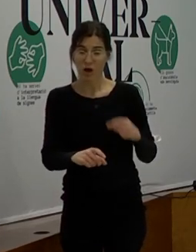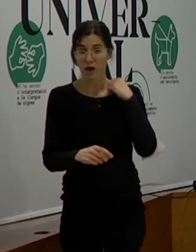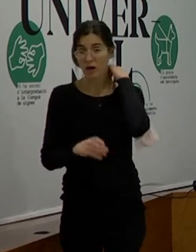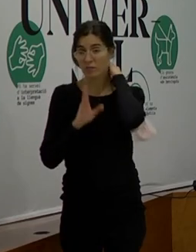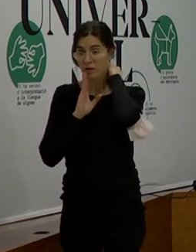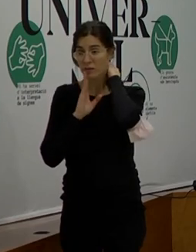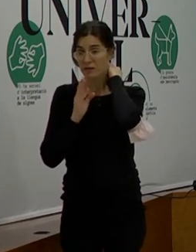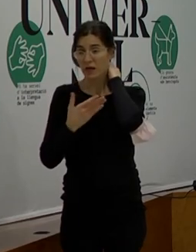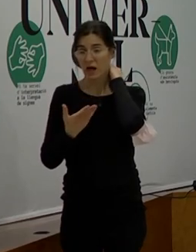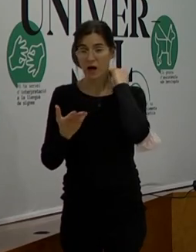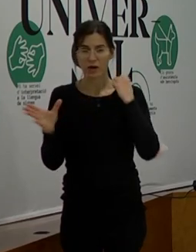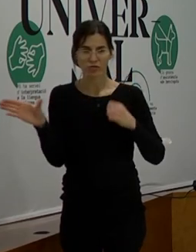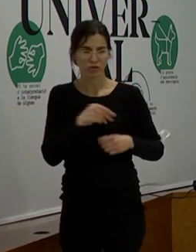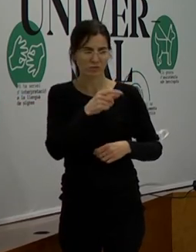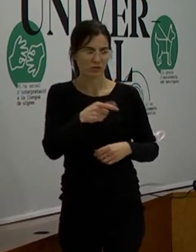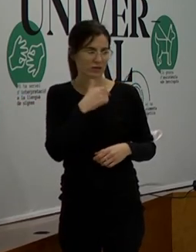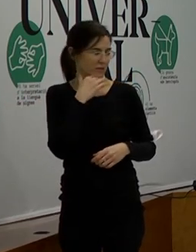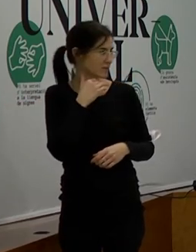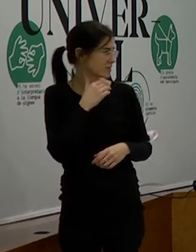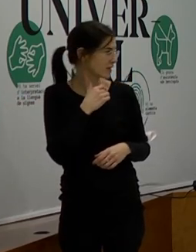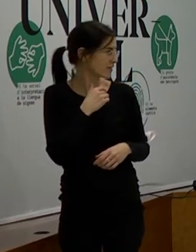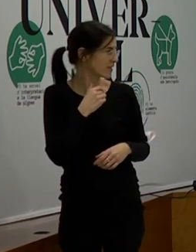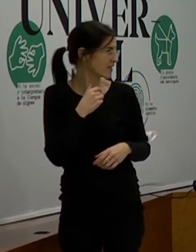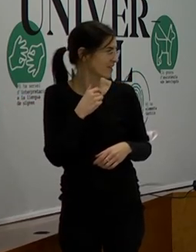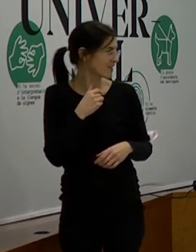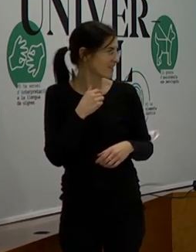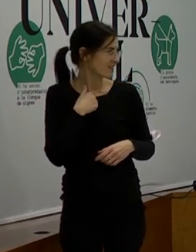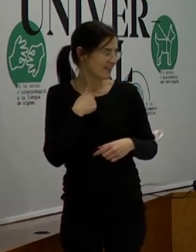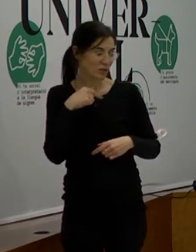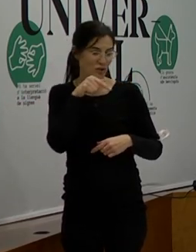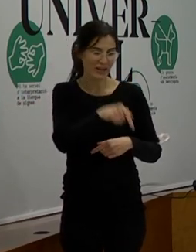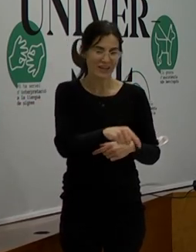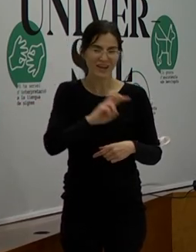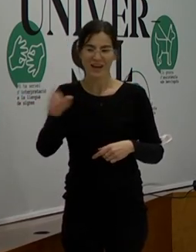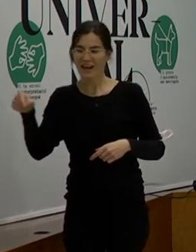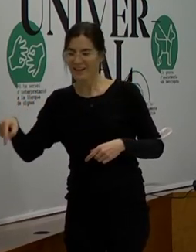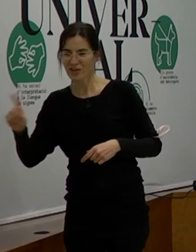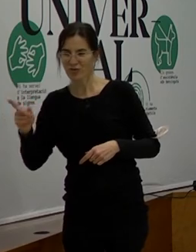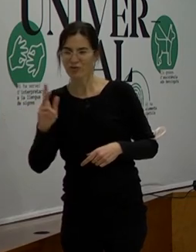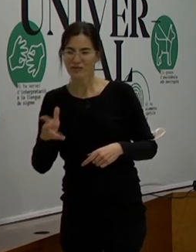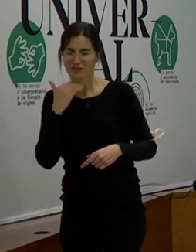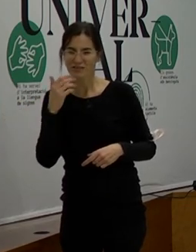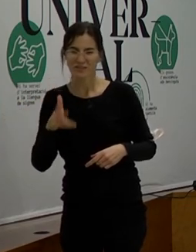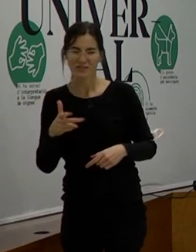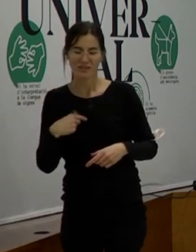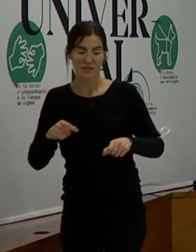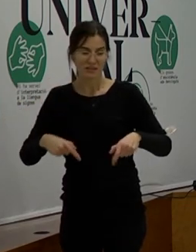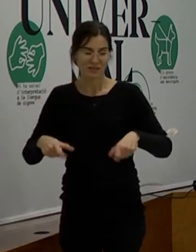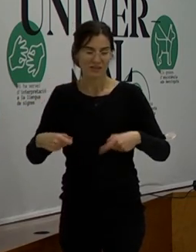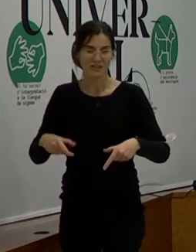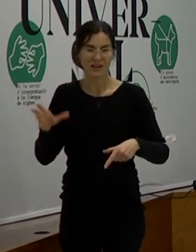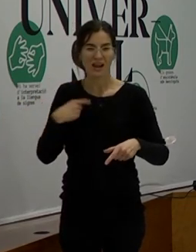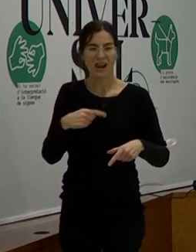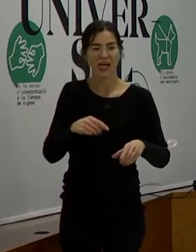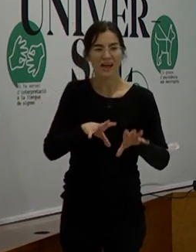ara tothom sap que jo estic aquí i no estic allà. ¿Sabes? ¿Sabes otro chiste malo? Los que vamos en silla de ruedas y tenemos plaza